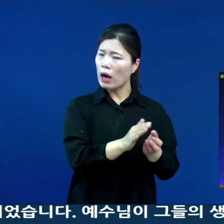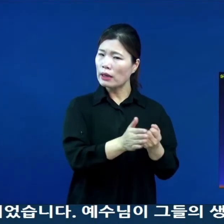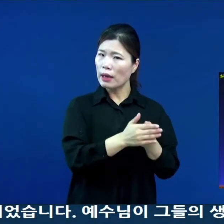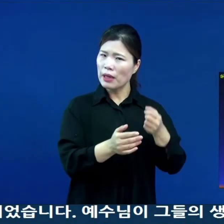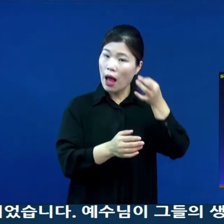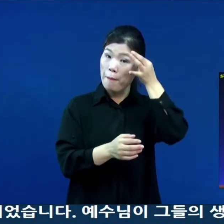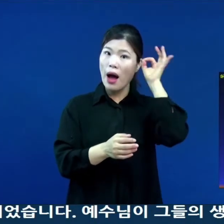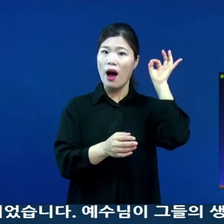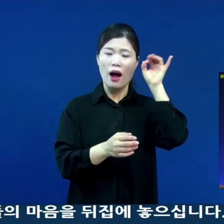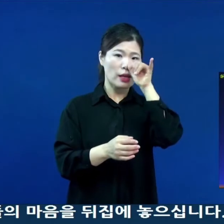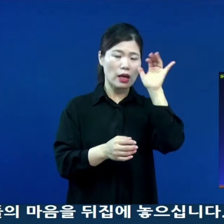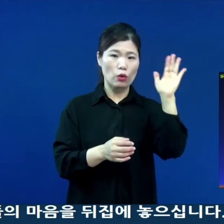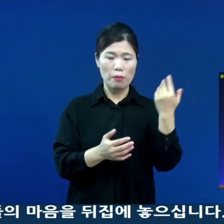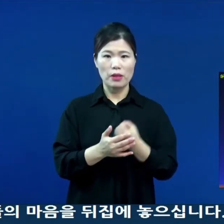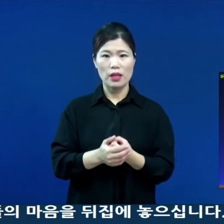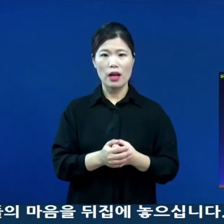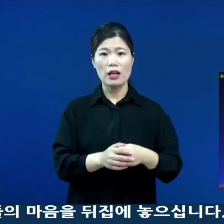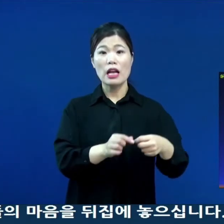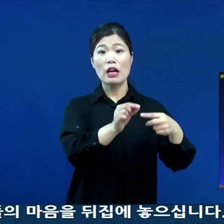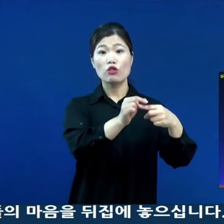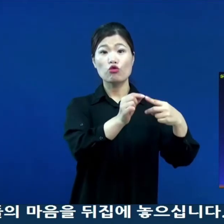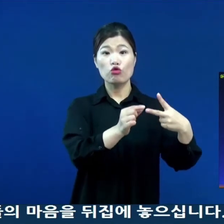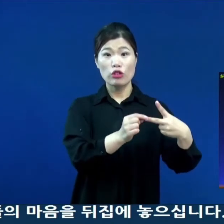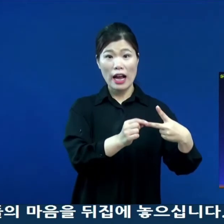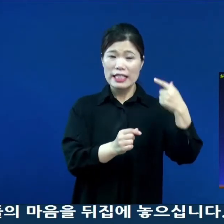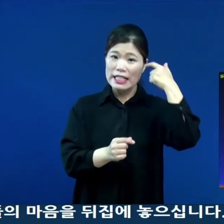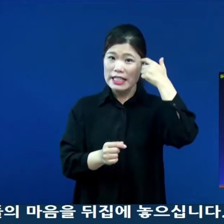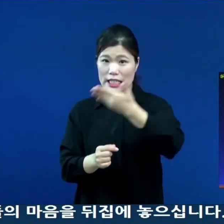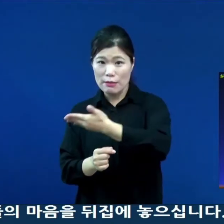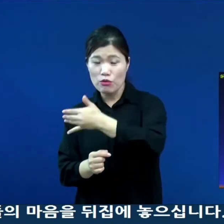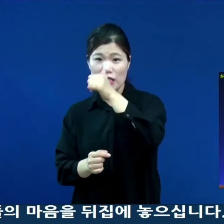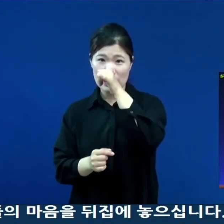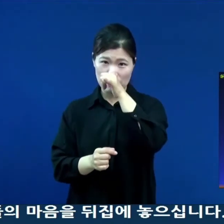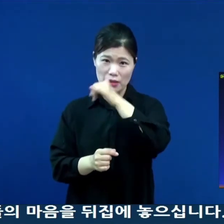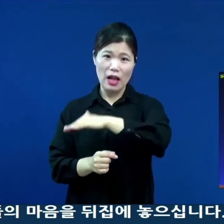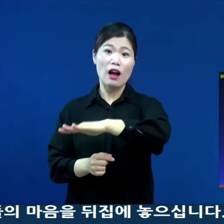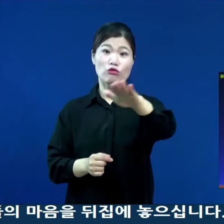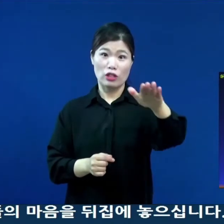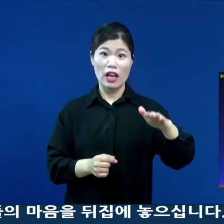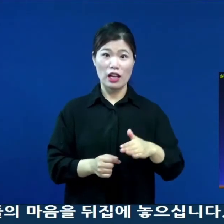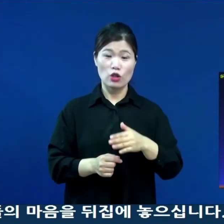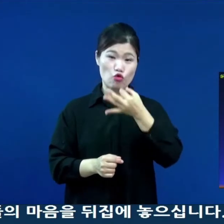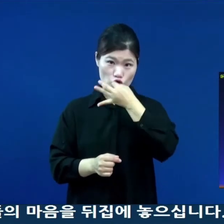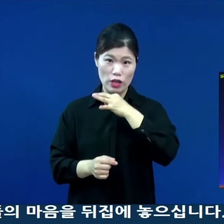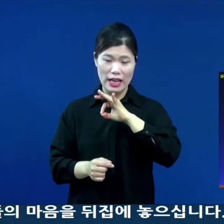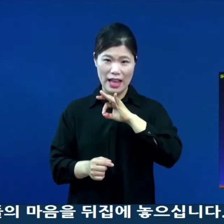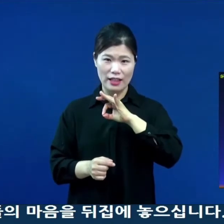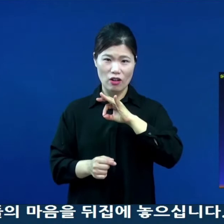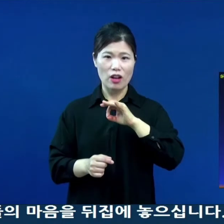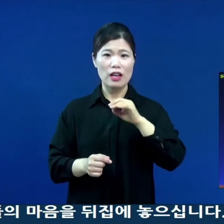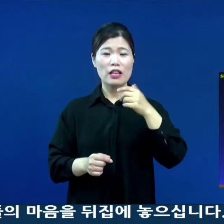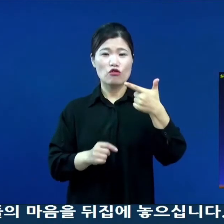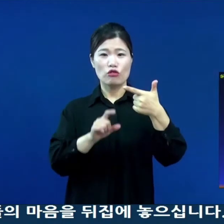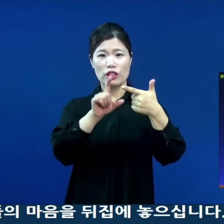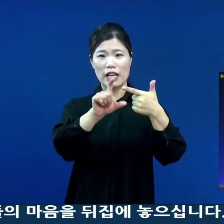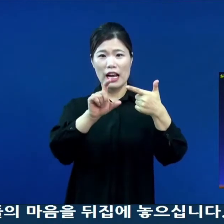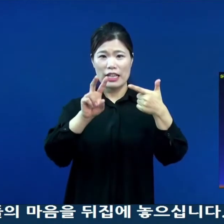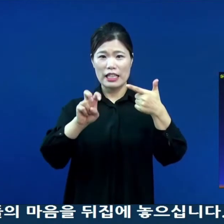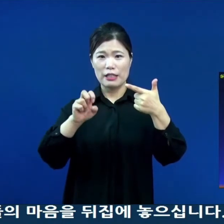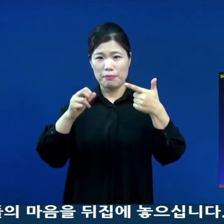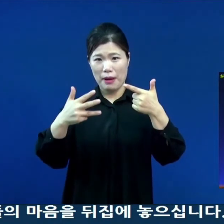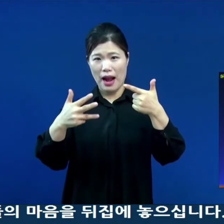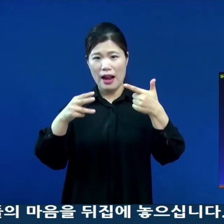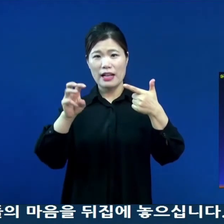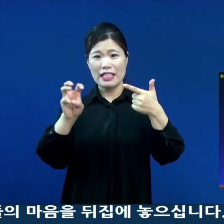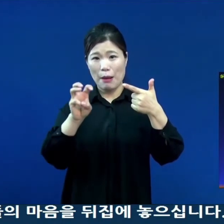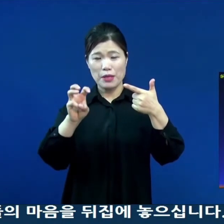2가지 질문은 우리에게도 매우 유익한 질문 2가지를 하고 있습니다. 28절과 30절에서 이 두 가지